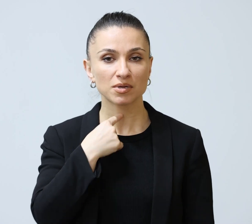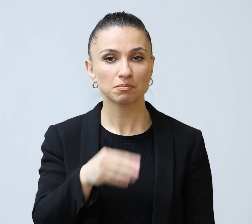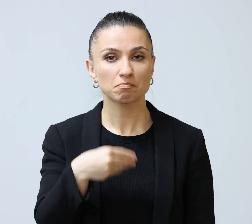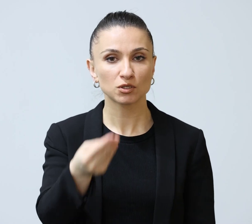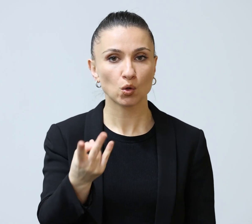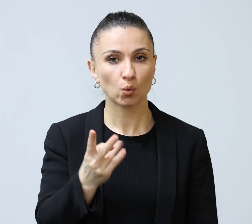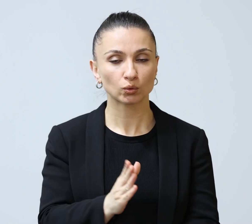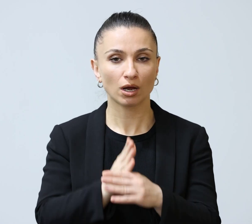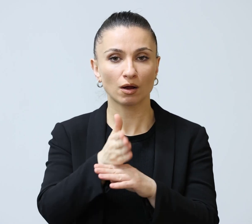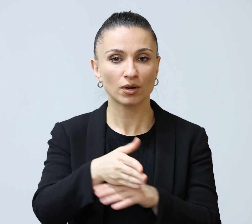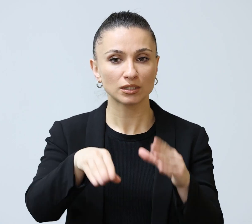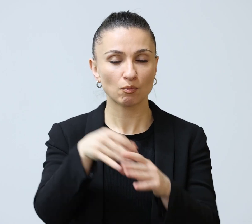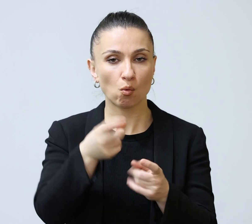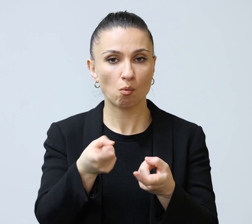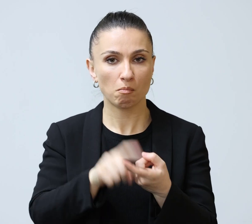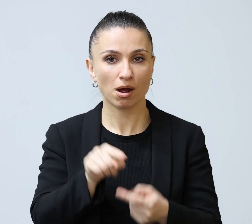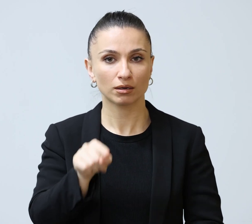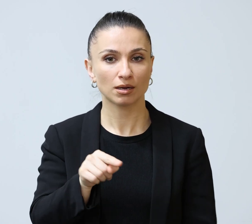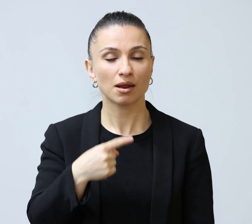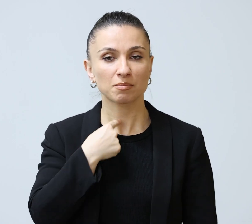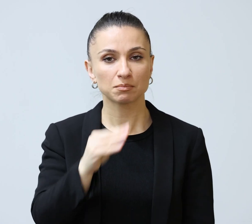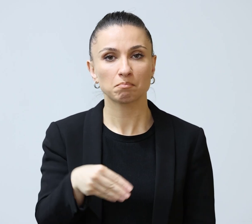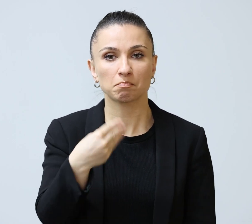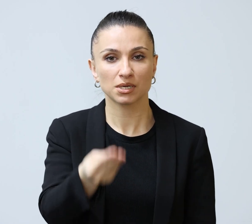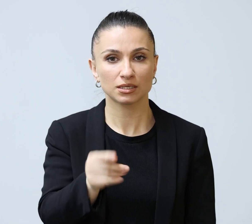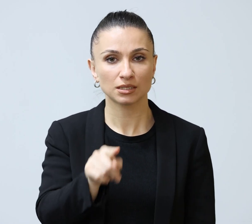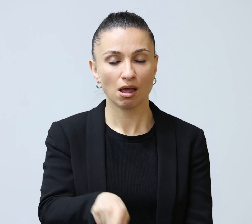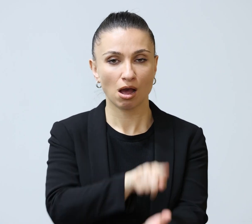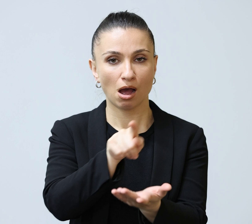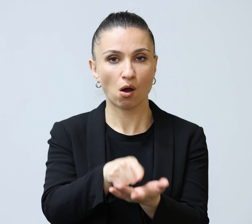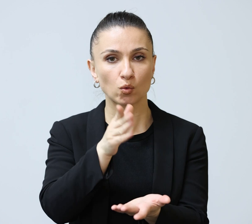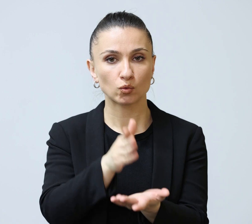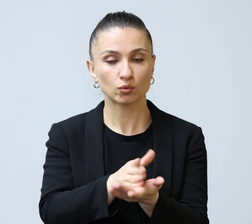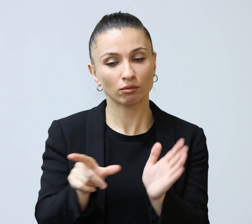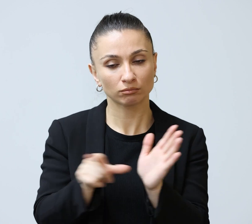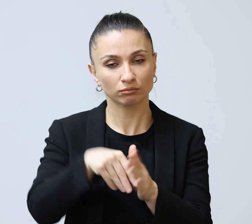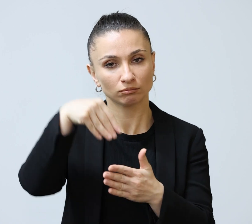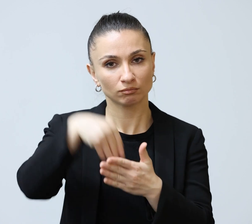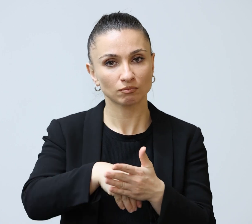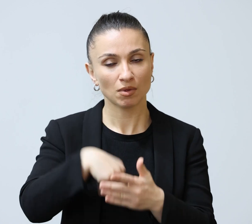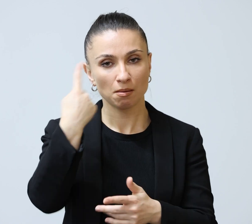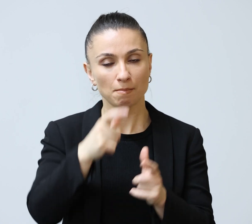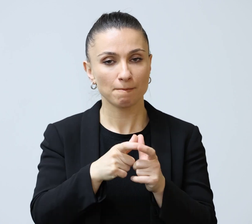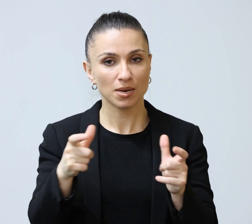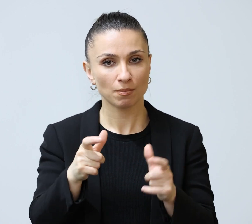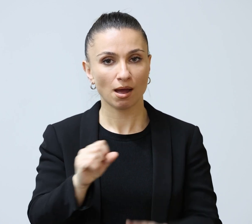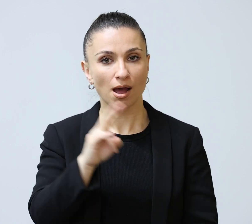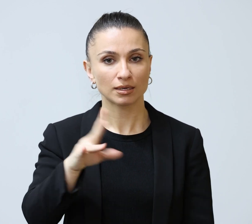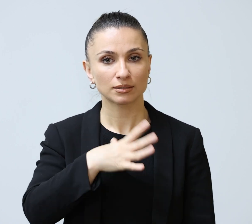վկայականի կամ անձնագրի ընտրություններին չես կարողանա մասնակցել։ Ով կարող է լինել ընտրական տեղամասի